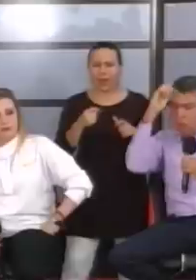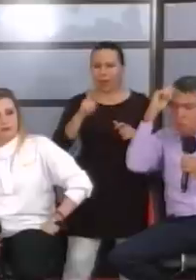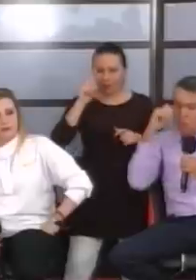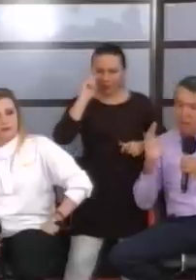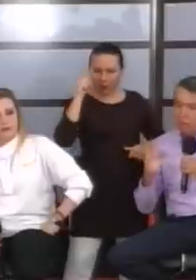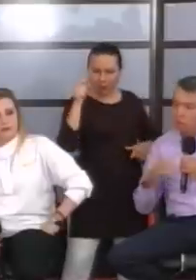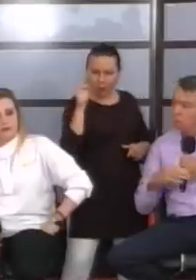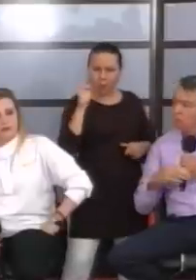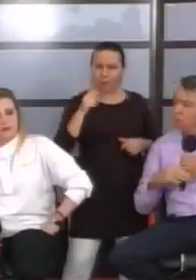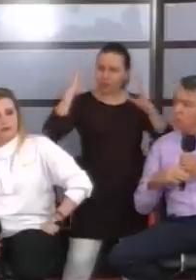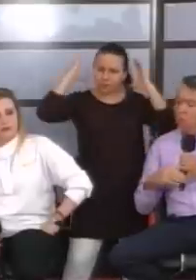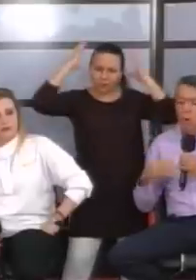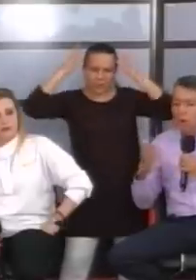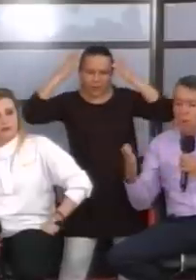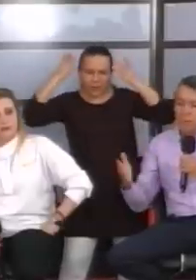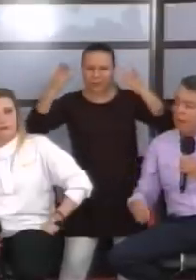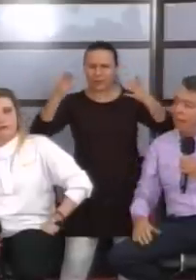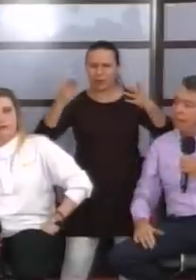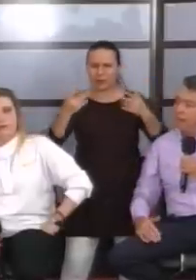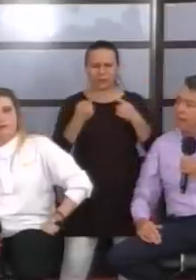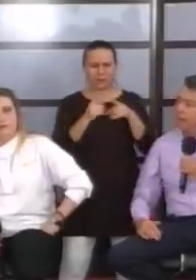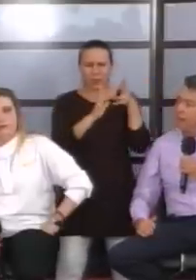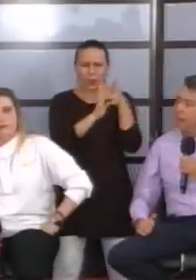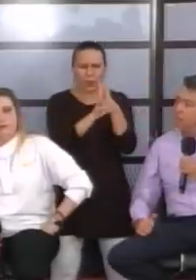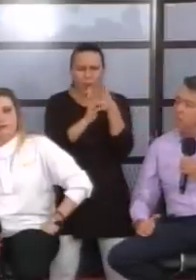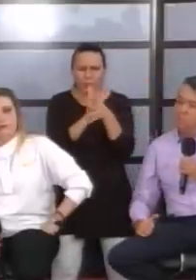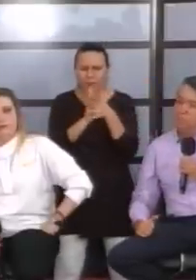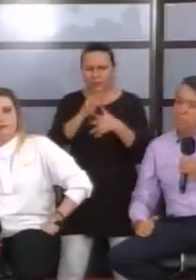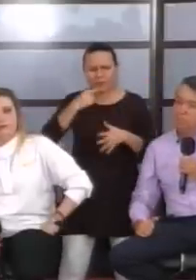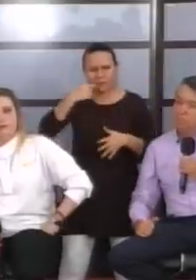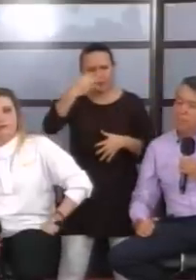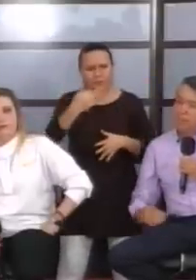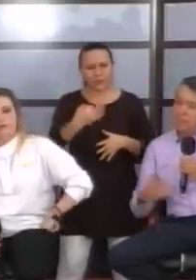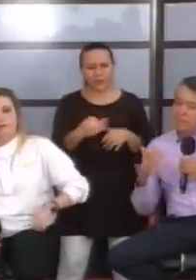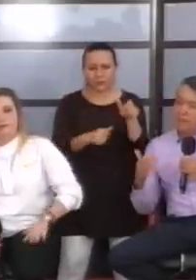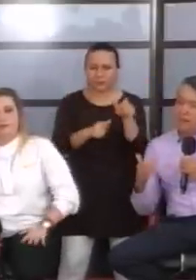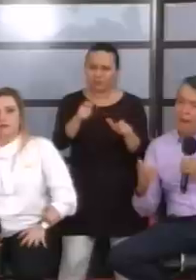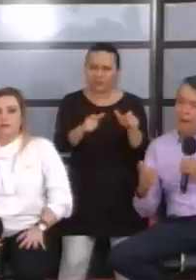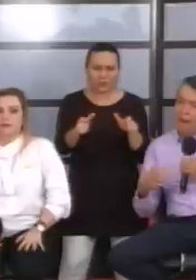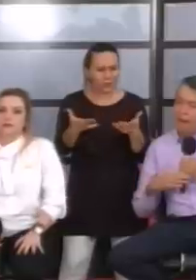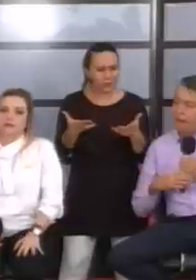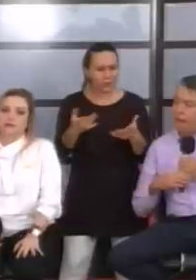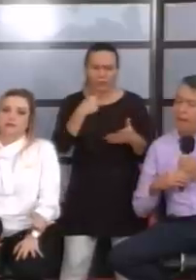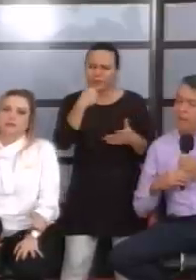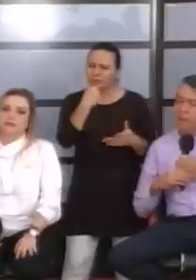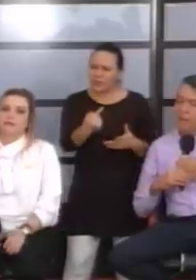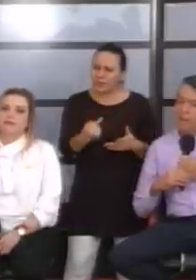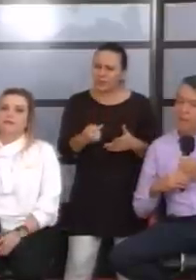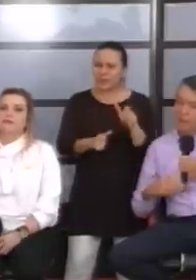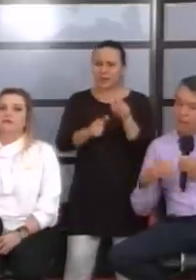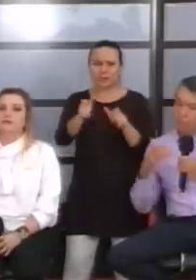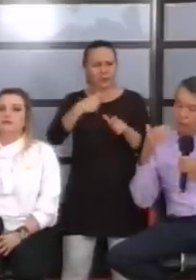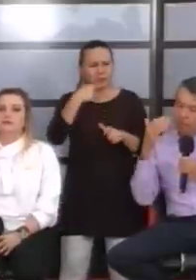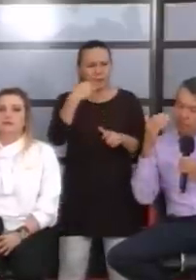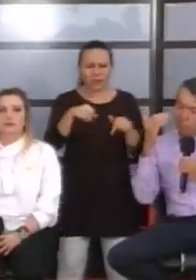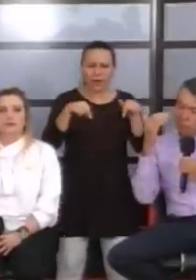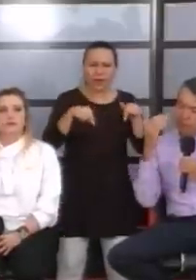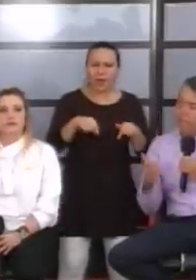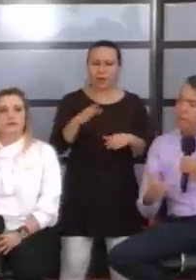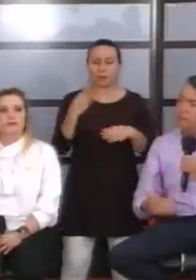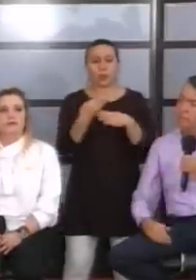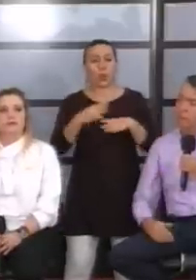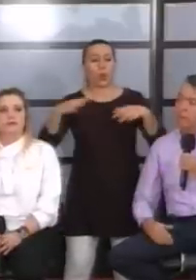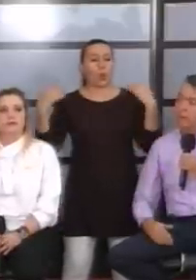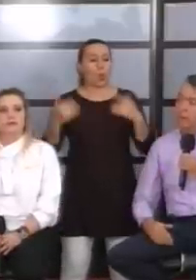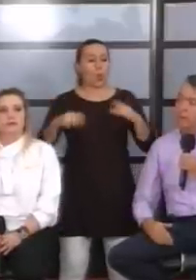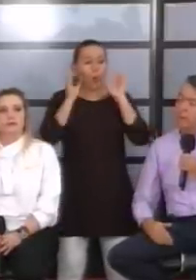de ponerse un casco, pero no le cuentan a la gente la realidad, decirle la realidad a la gente que aquí hay problemas muy